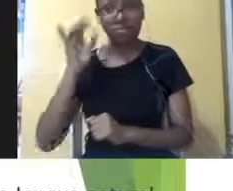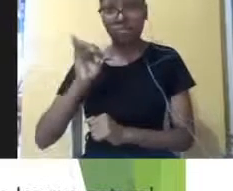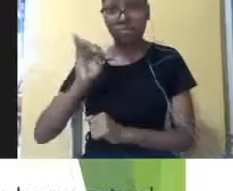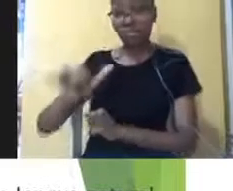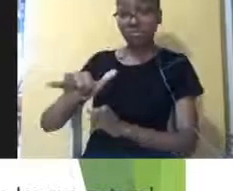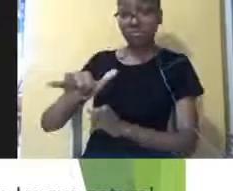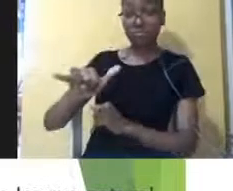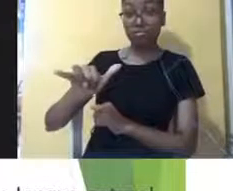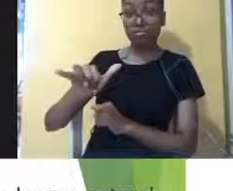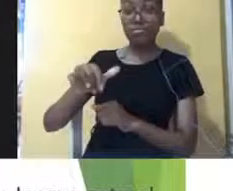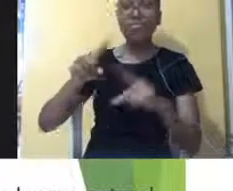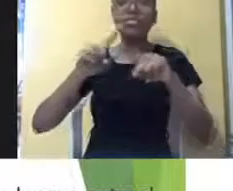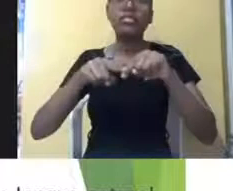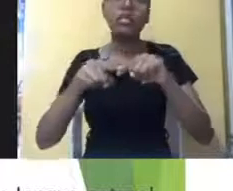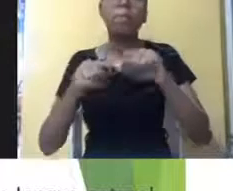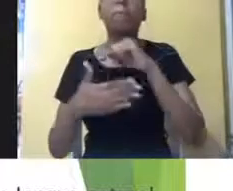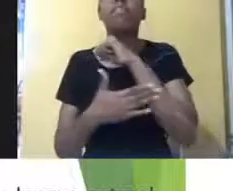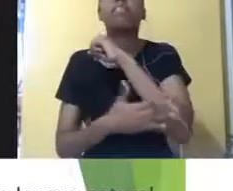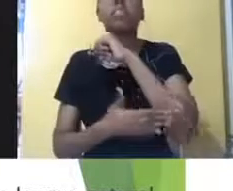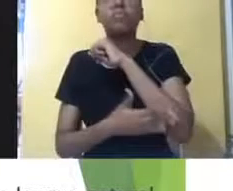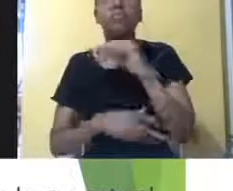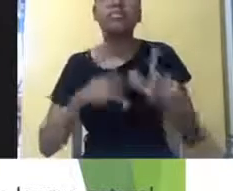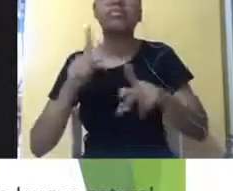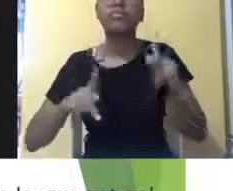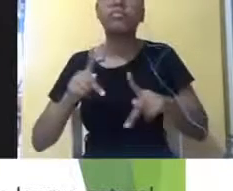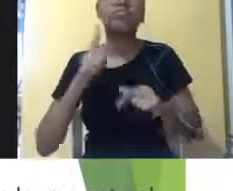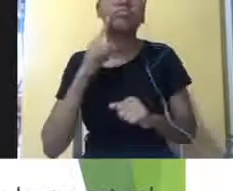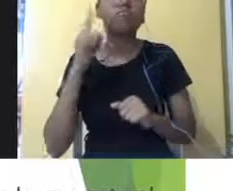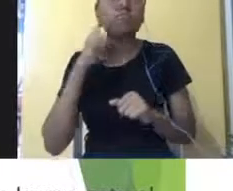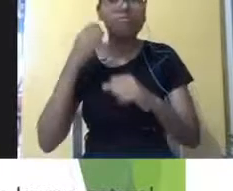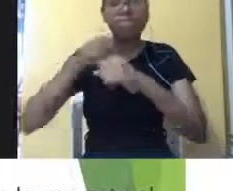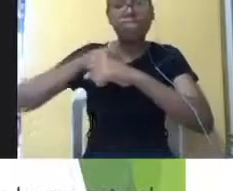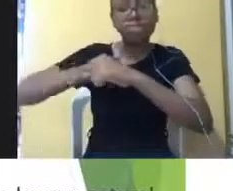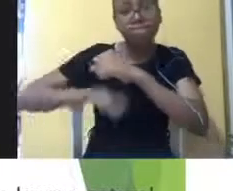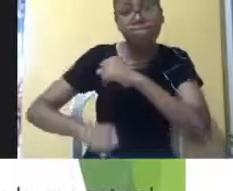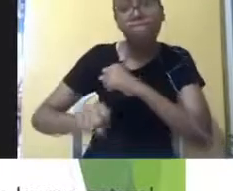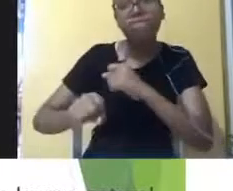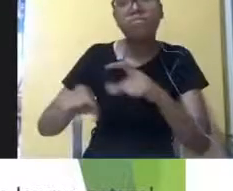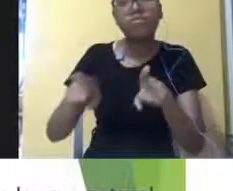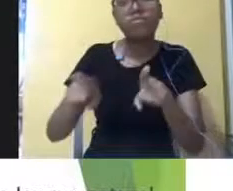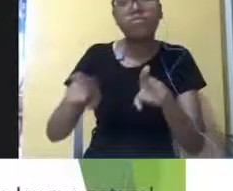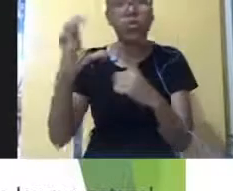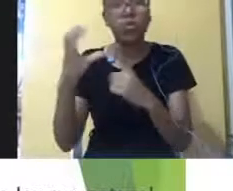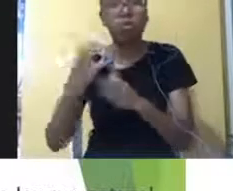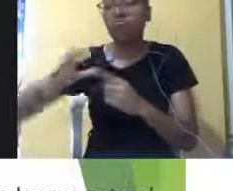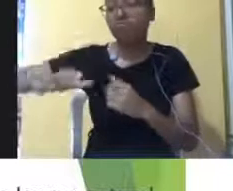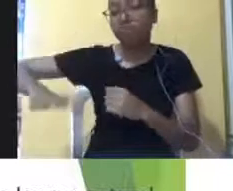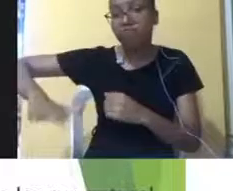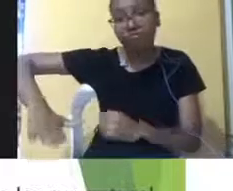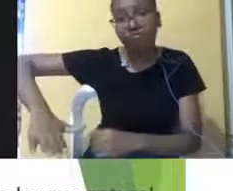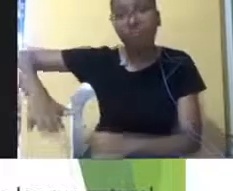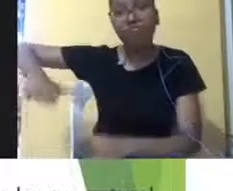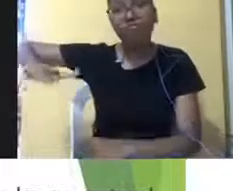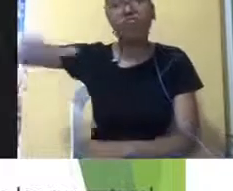depender del país en el que viva, va a depender de la cultura en la que haya crecido y en el cómo